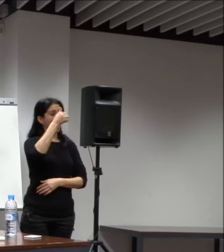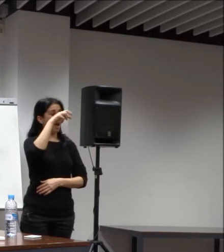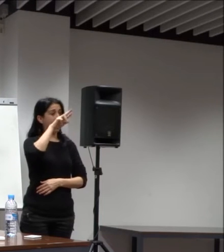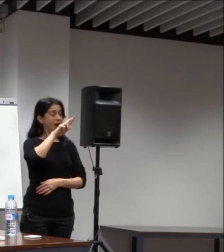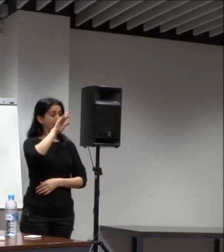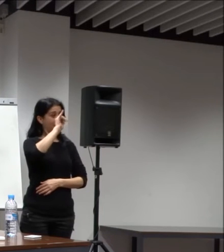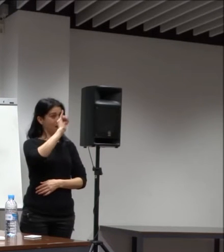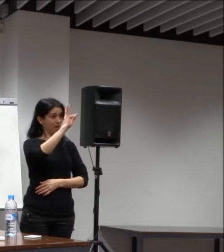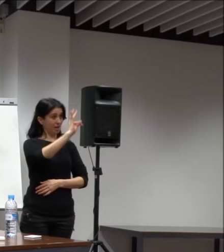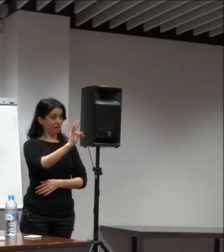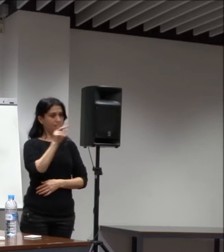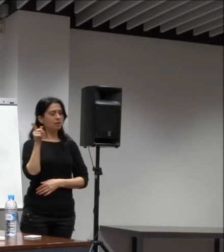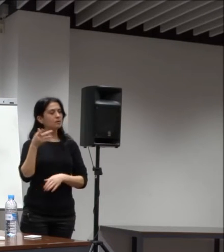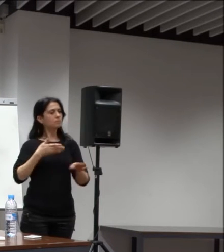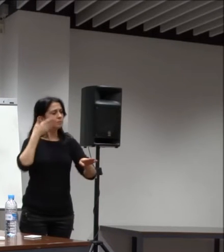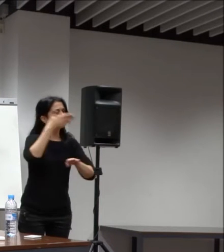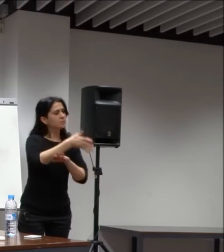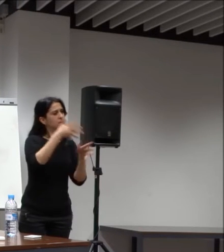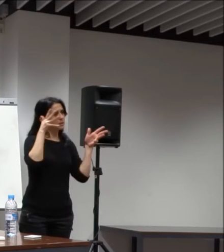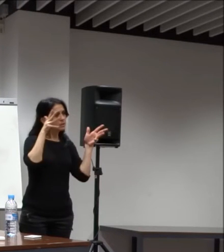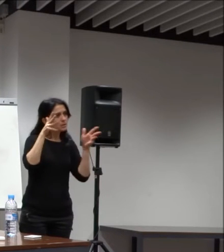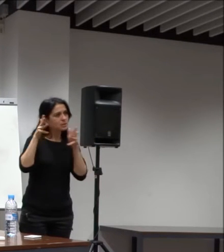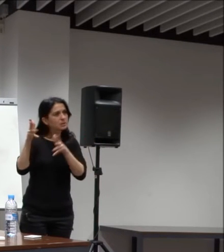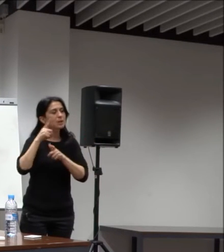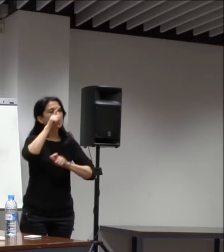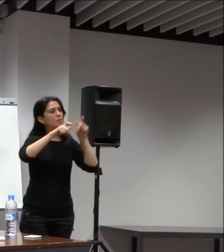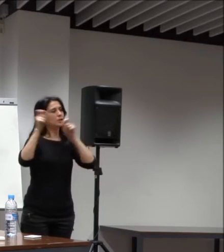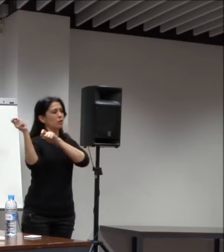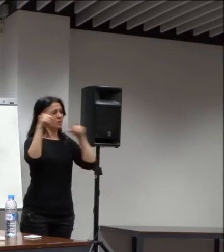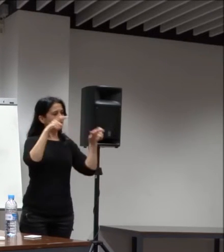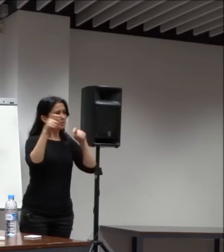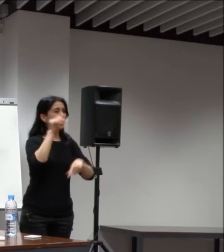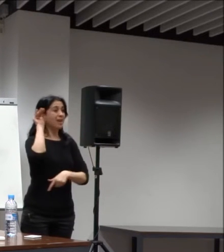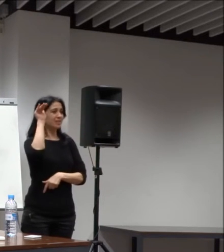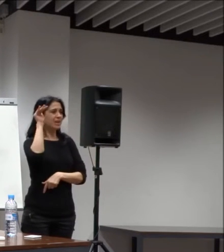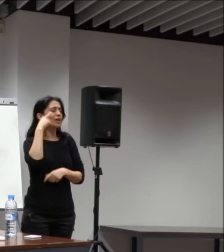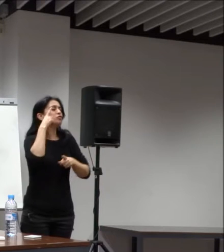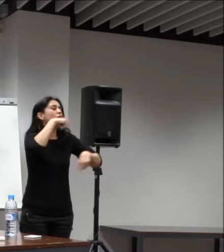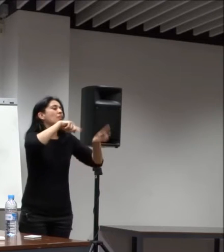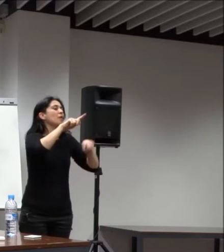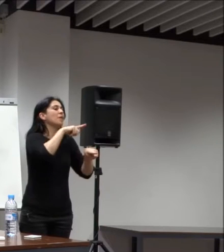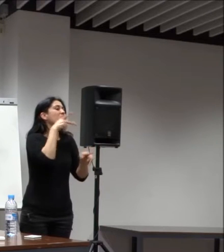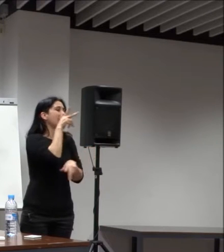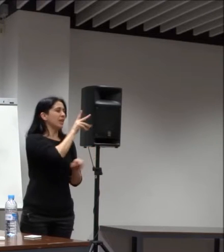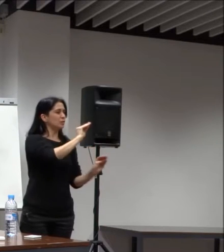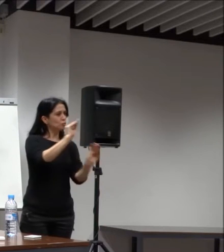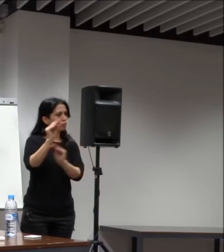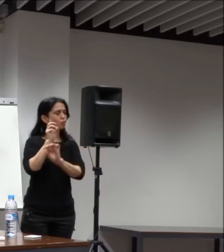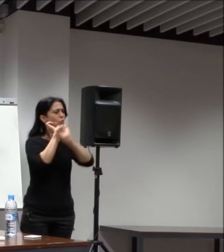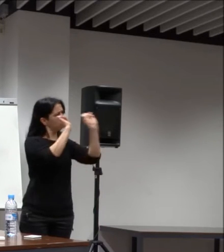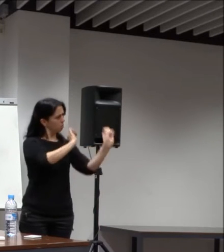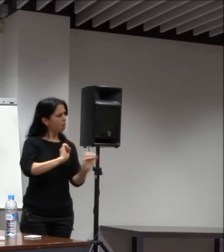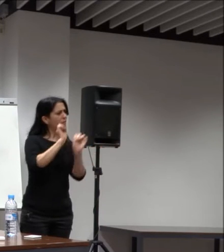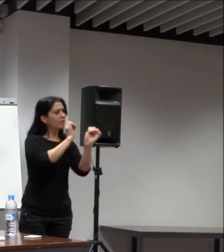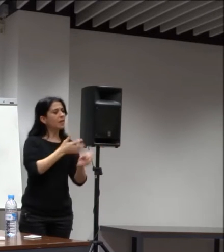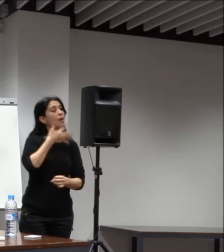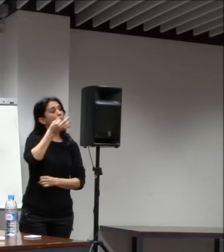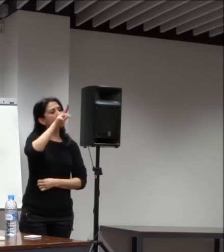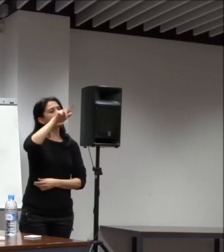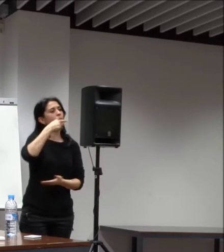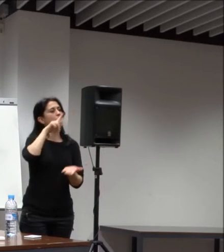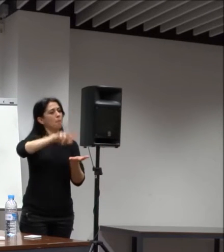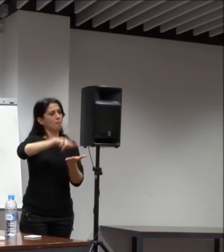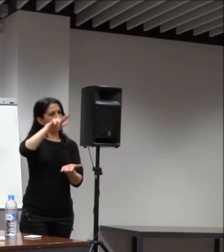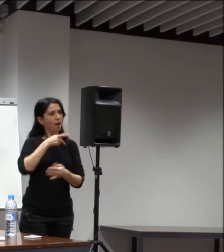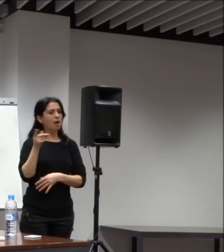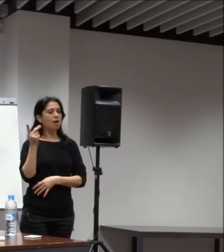Harit, donde han asesorado a emigrantes extranjeros defendiendo sus derechos, y también de la PA,